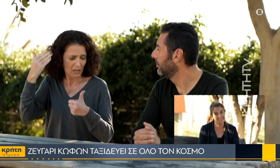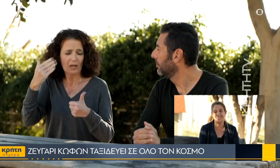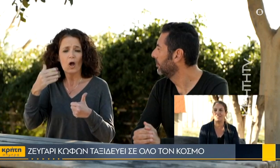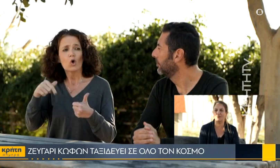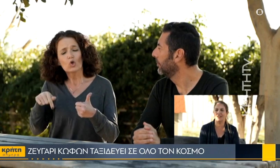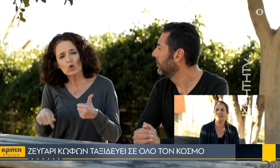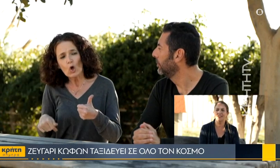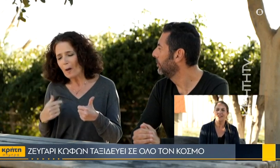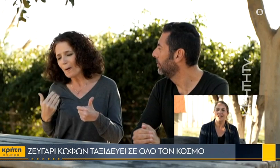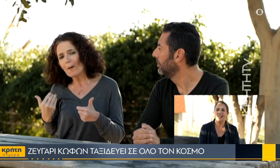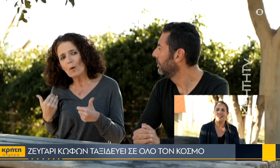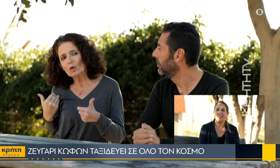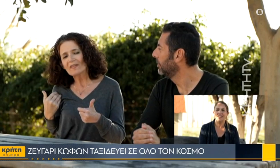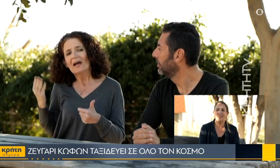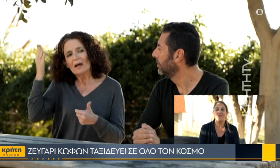Ισλανδία, σίγουρα.